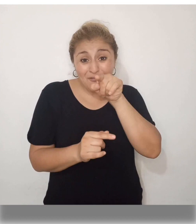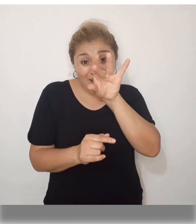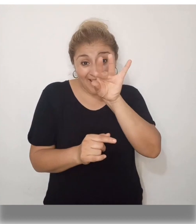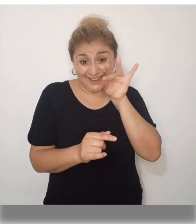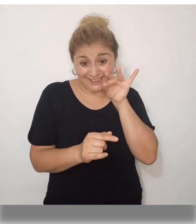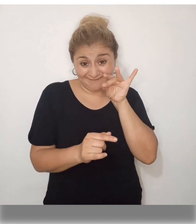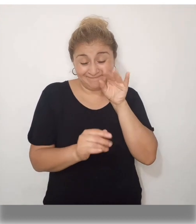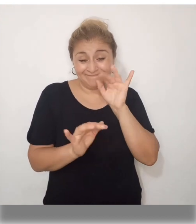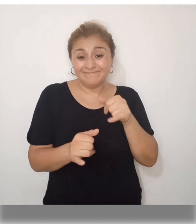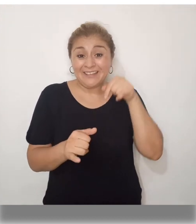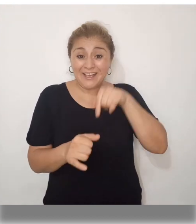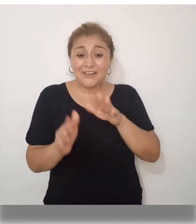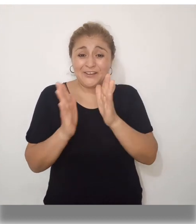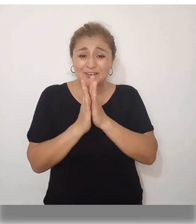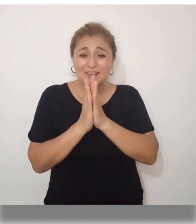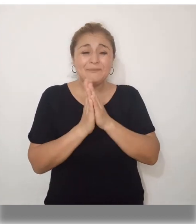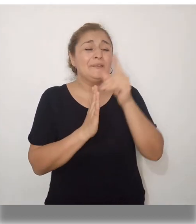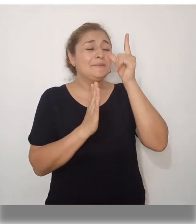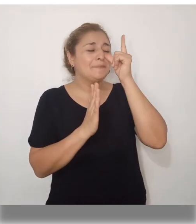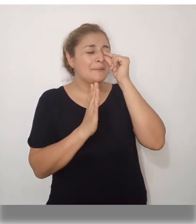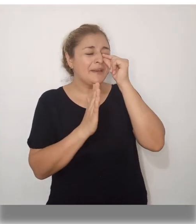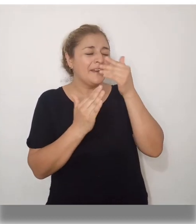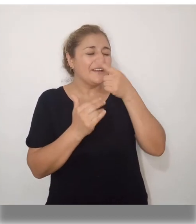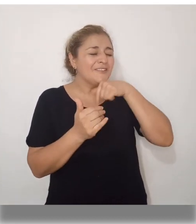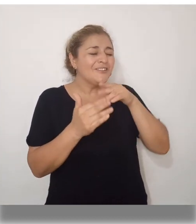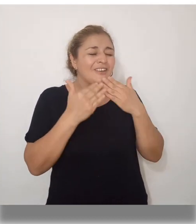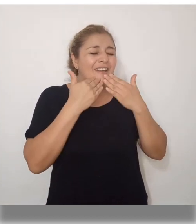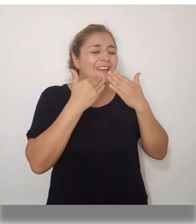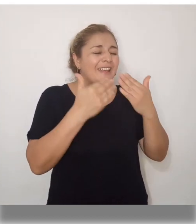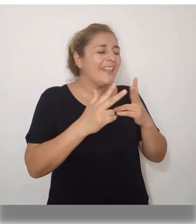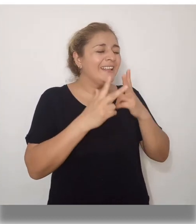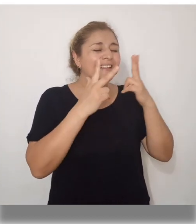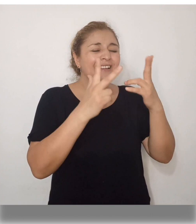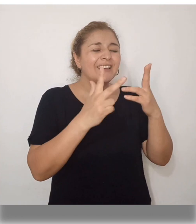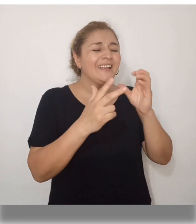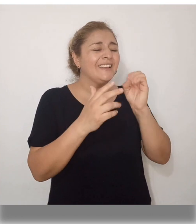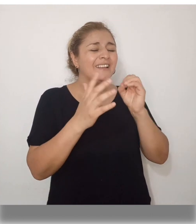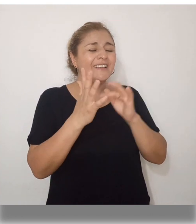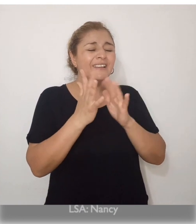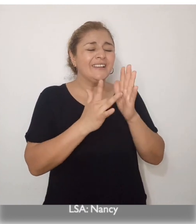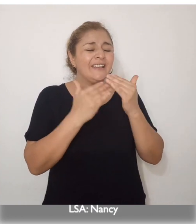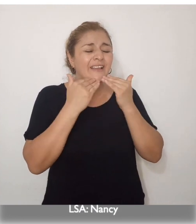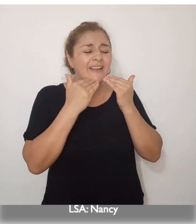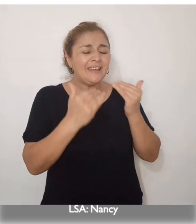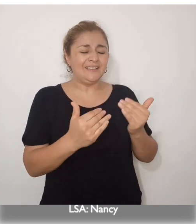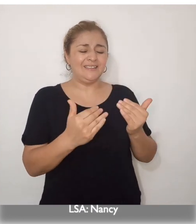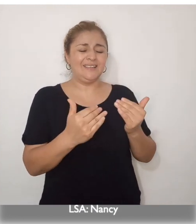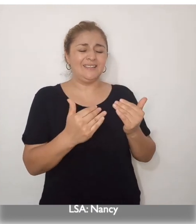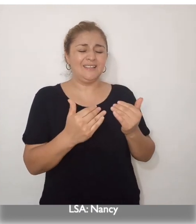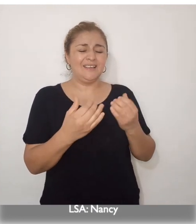padre queremos darte las gracias en el nombre de Jesús porque